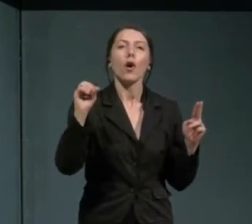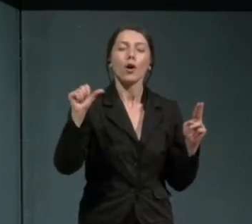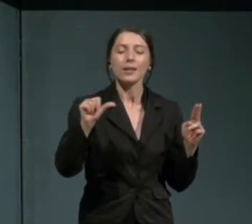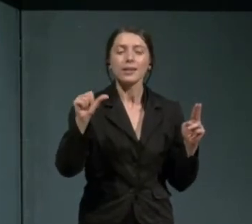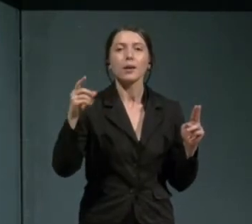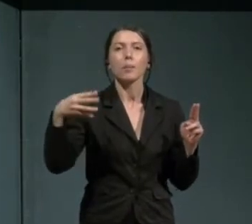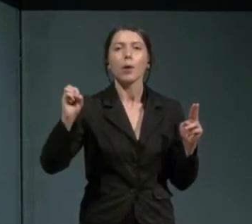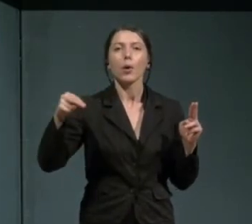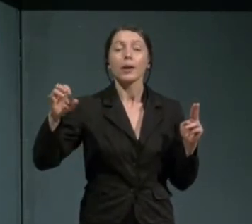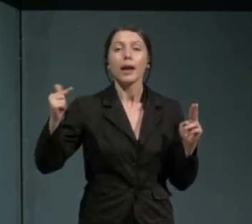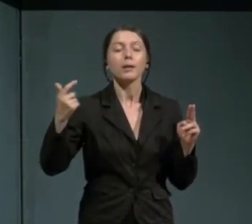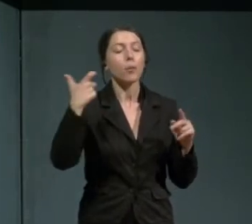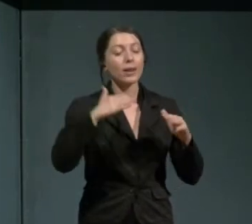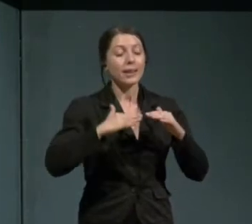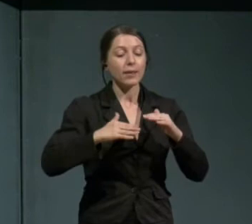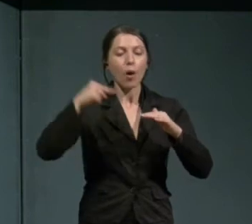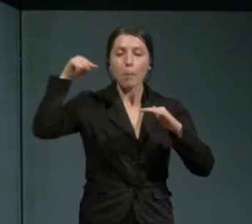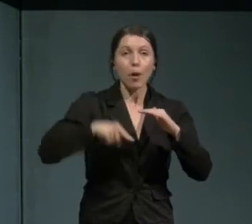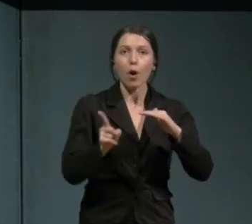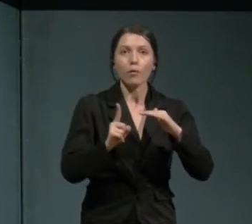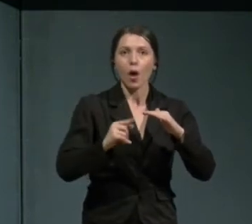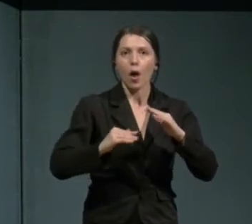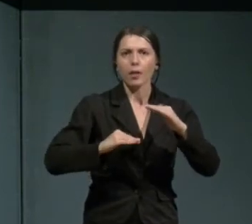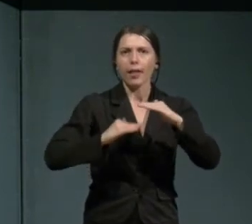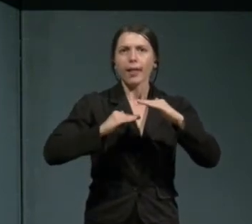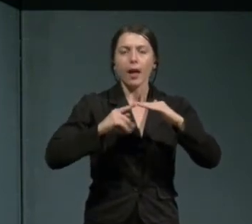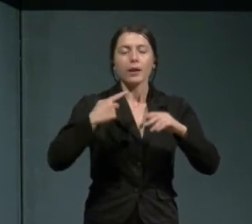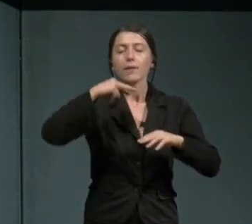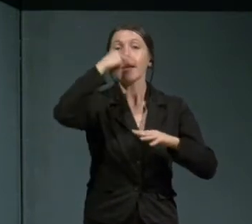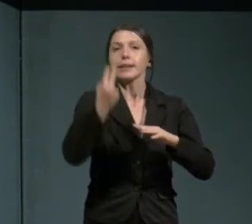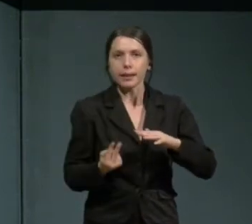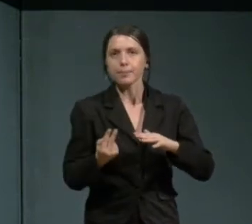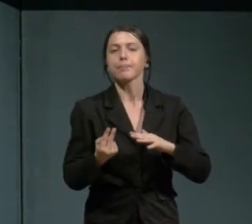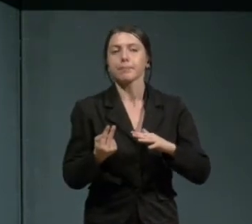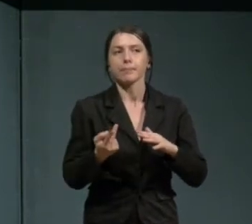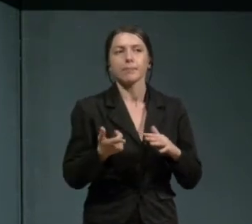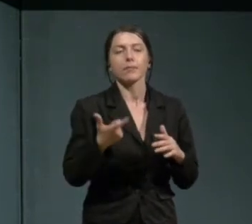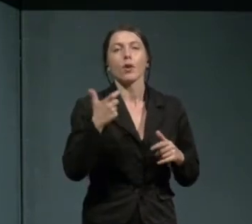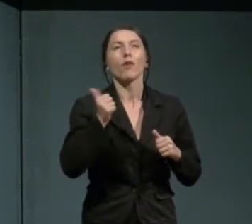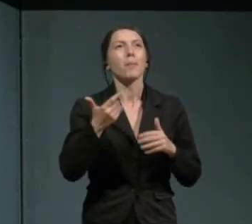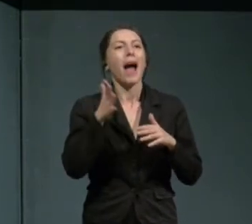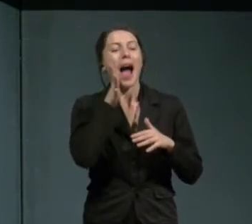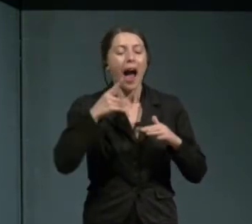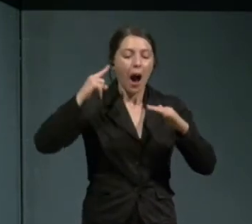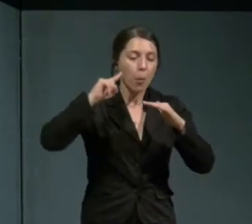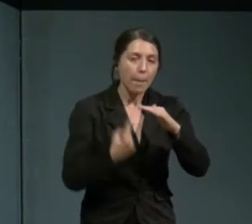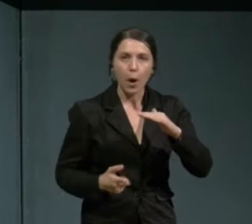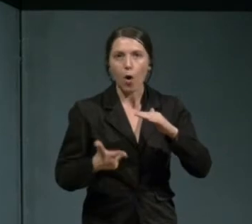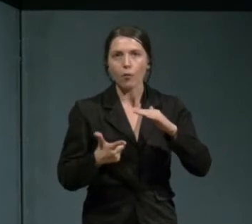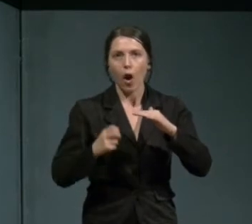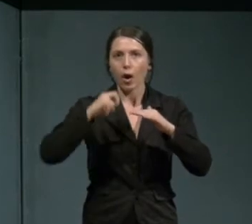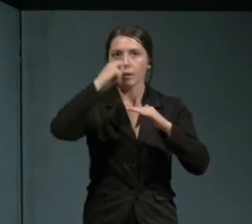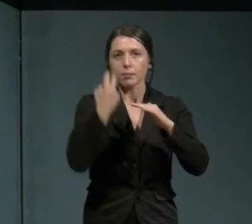la profondità non era abbastanza ampia perché l'acqua non era così profonda in quel